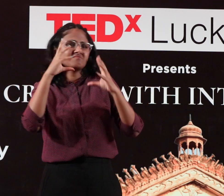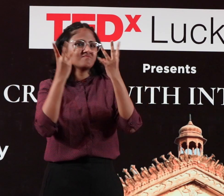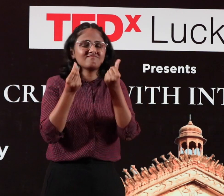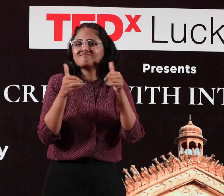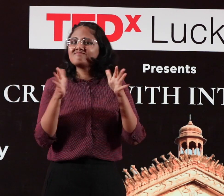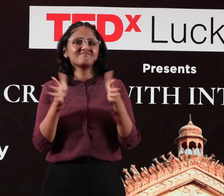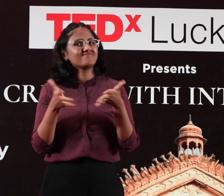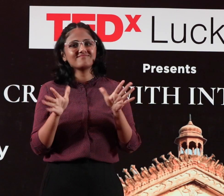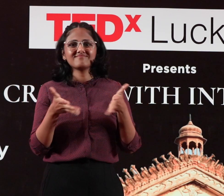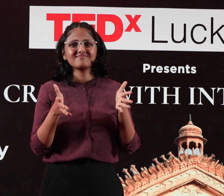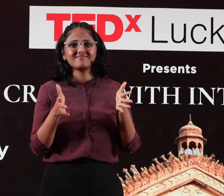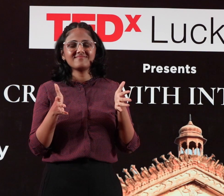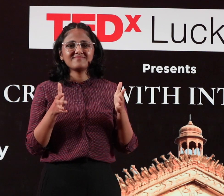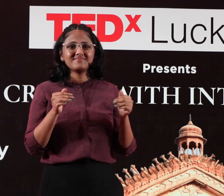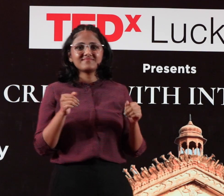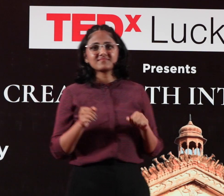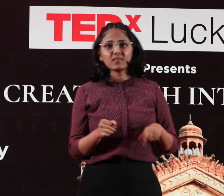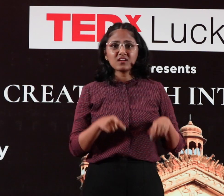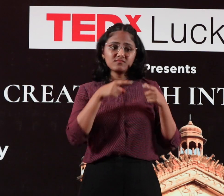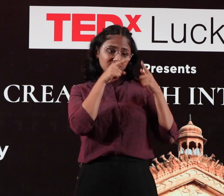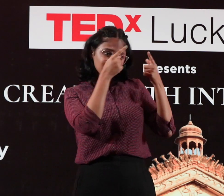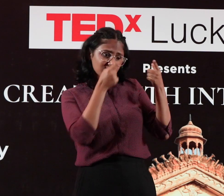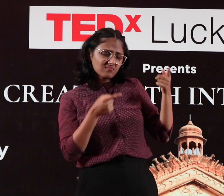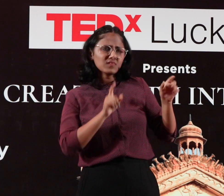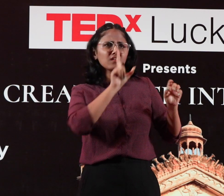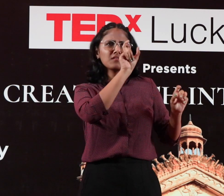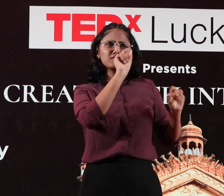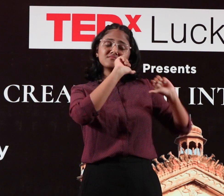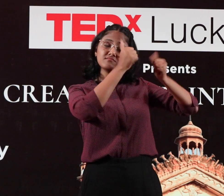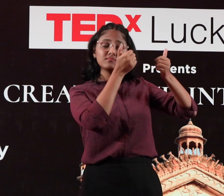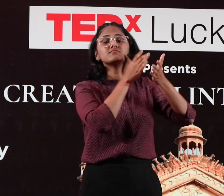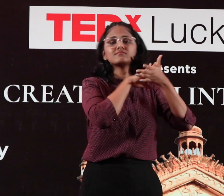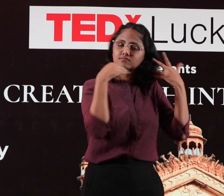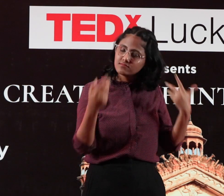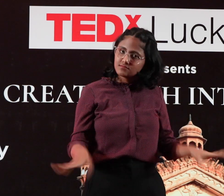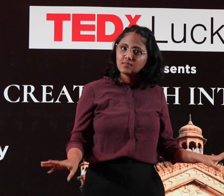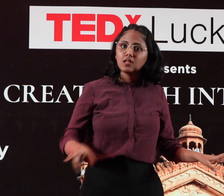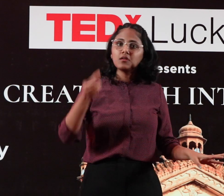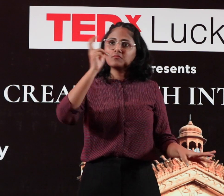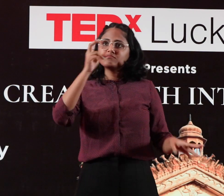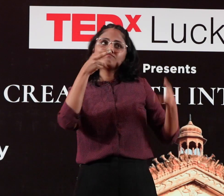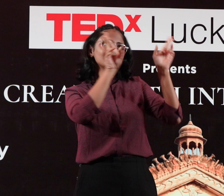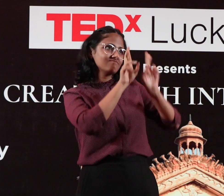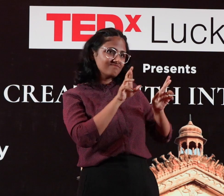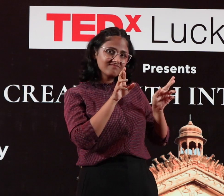कर भी अगर कोई बच्चा 10th पास कर ले, कॉलेज के लिए तैयार हो जाए, तो एक